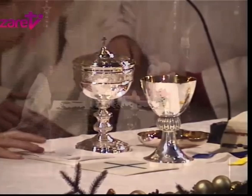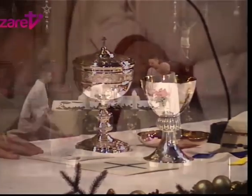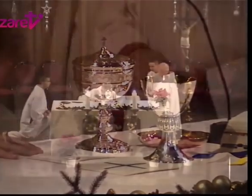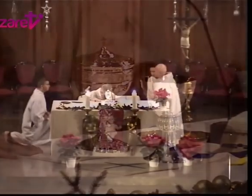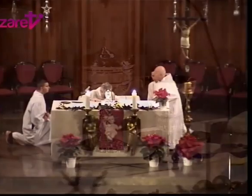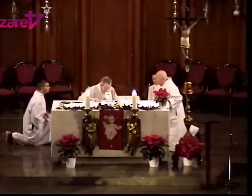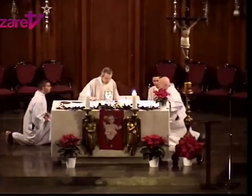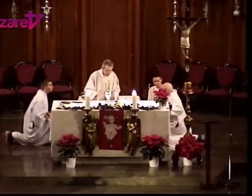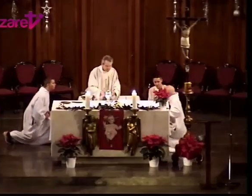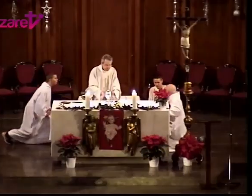Estás aquí,